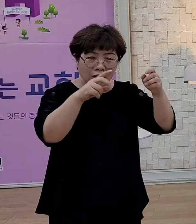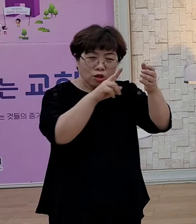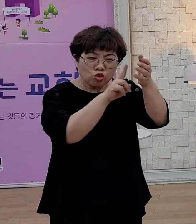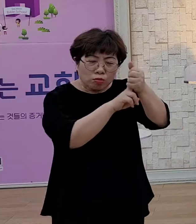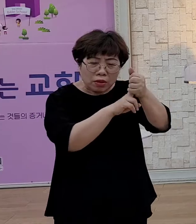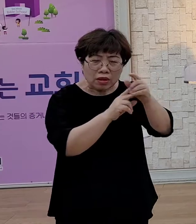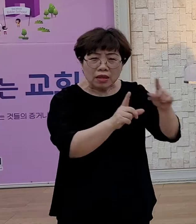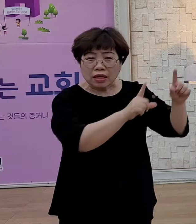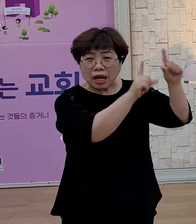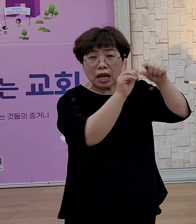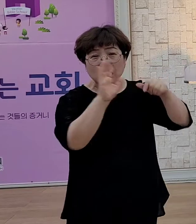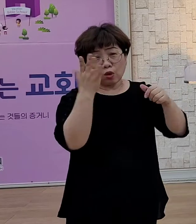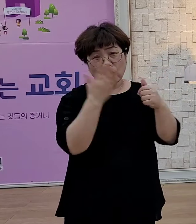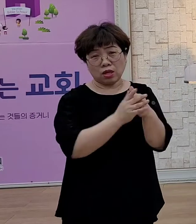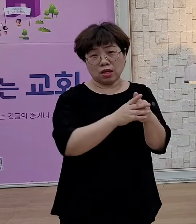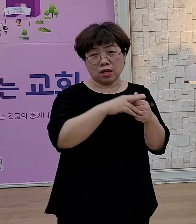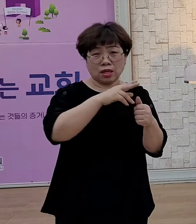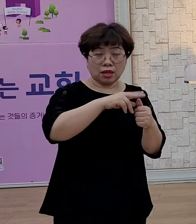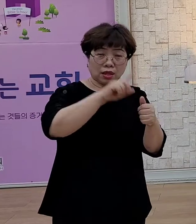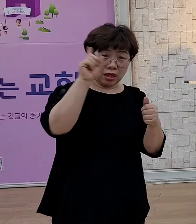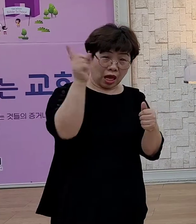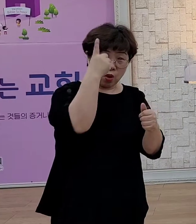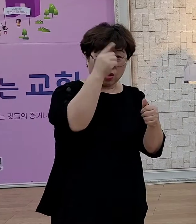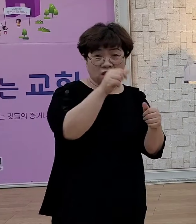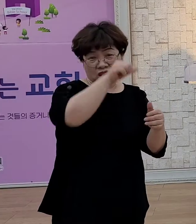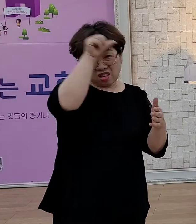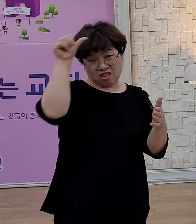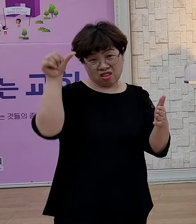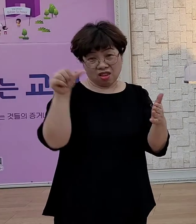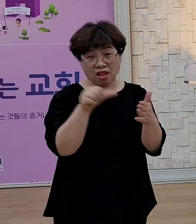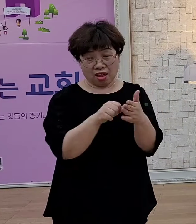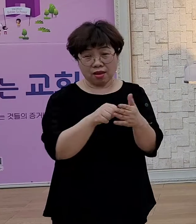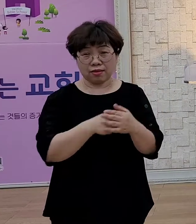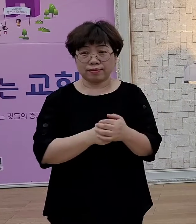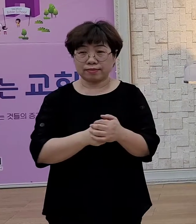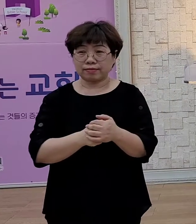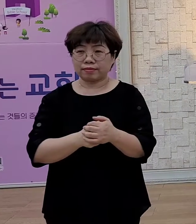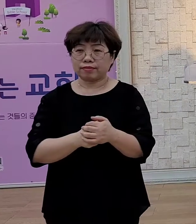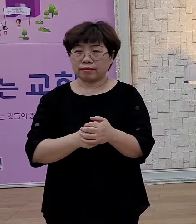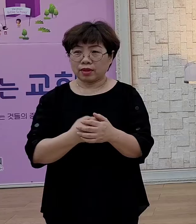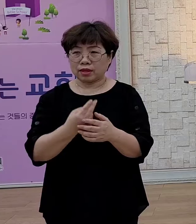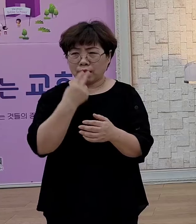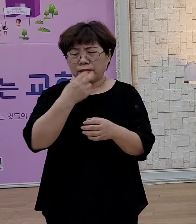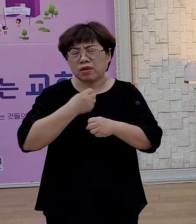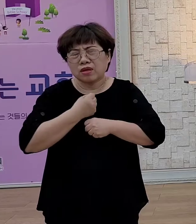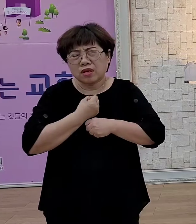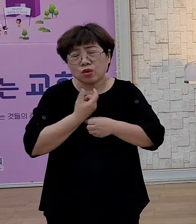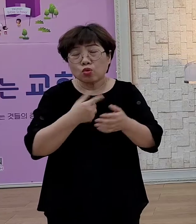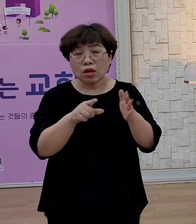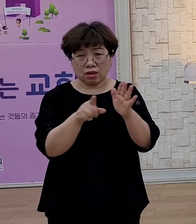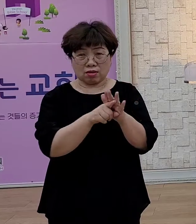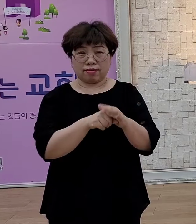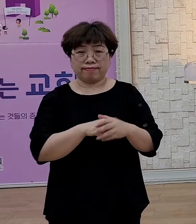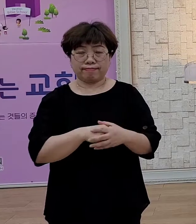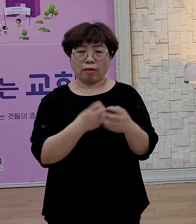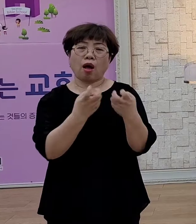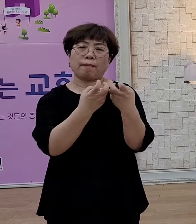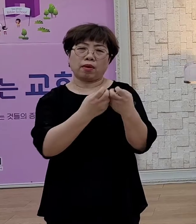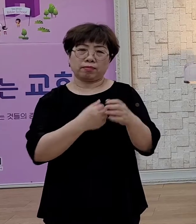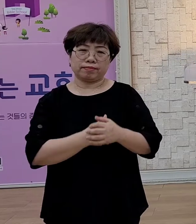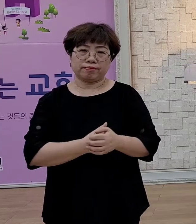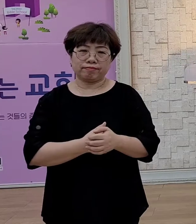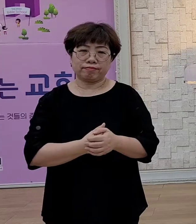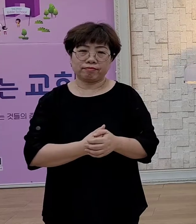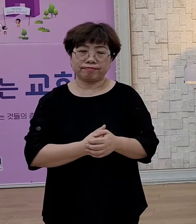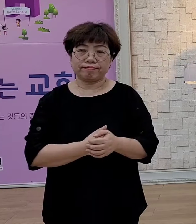어느 성에서 살게 하는 이런 비참한 인생을 살았습니다. 목숨을 구걸하기 위해서 그렇게 했는데,